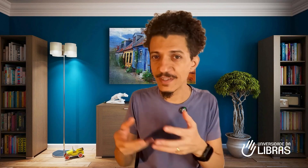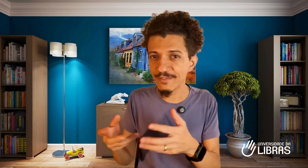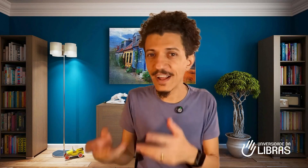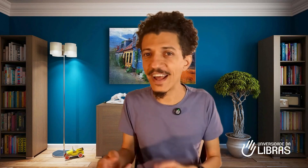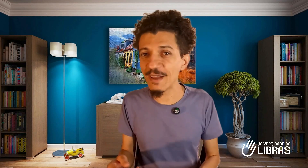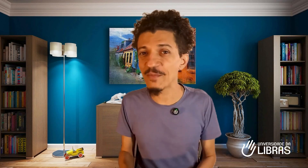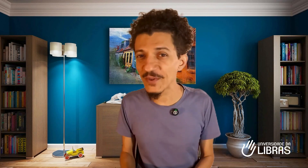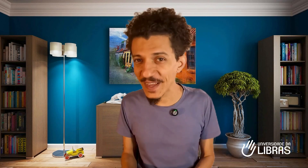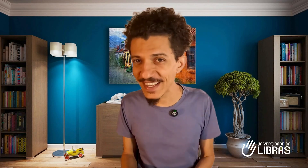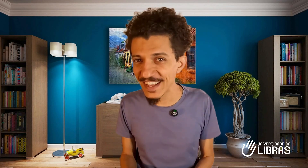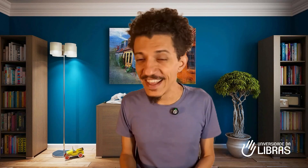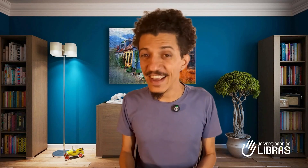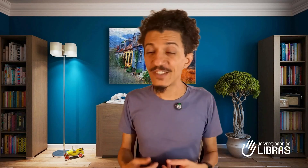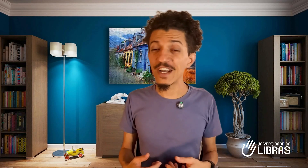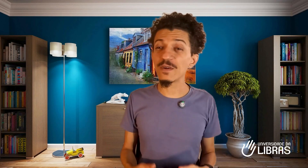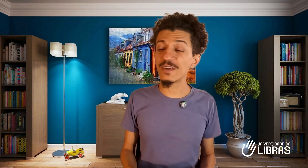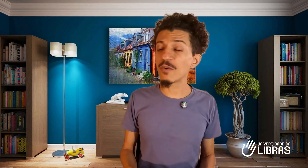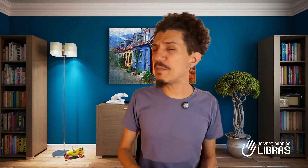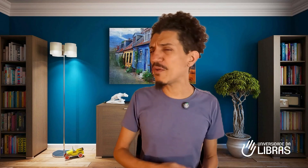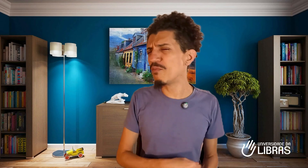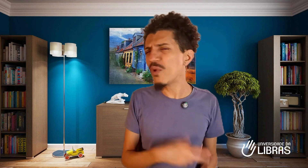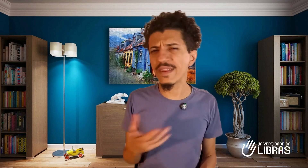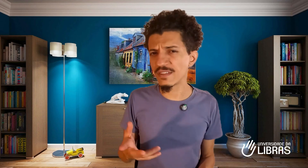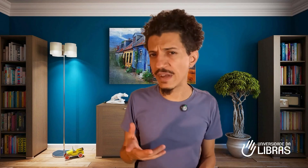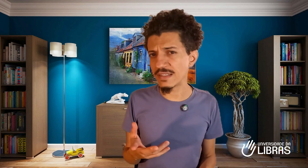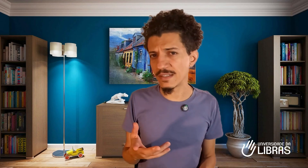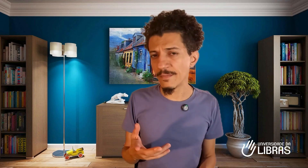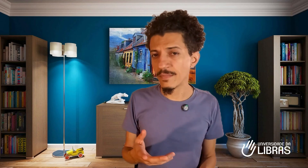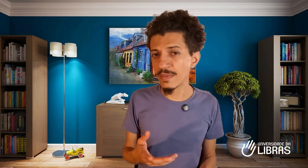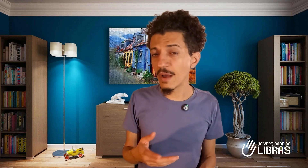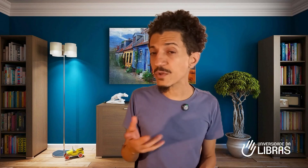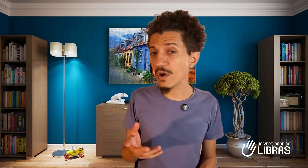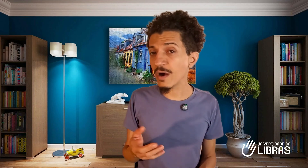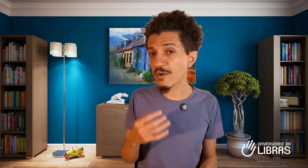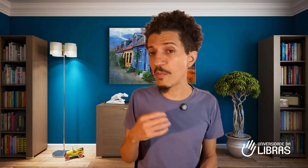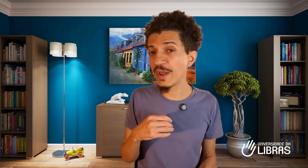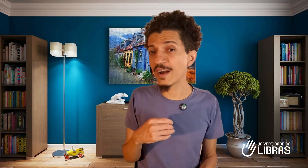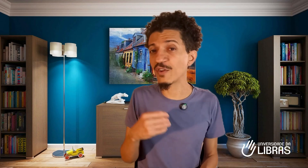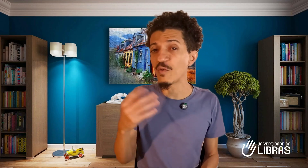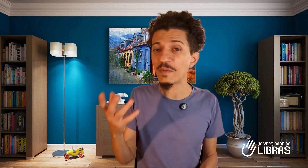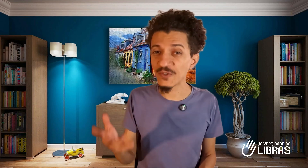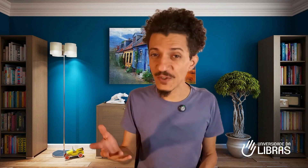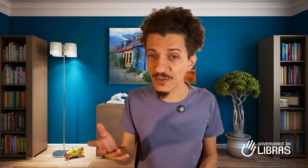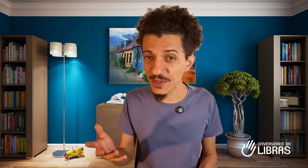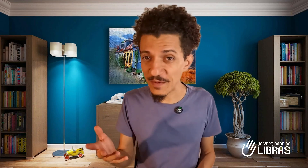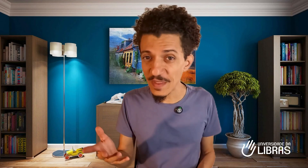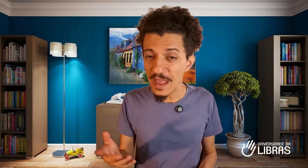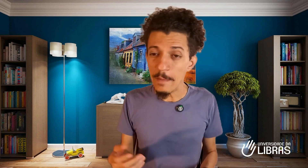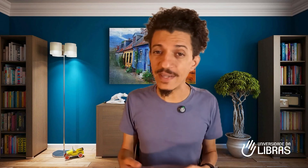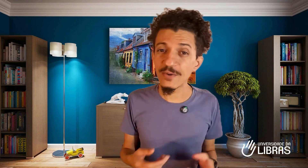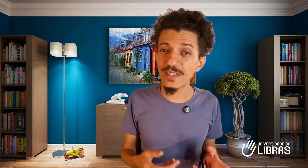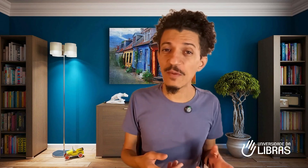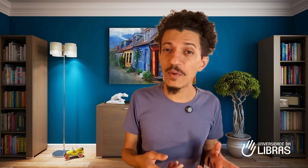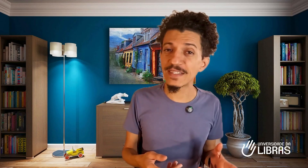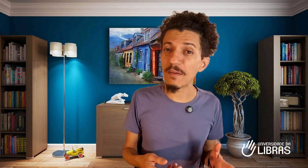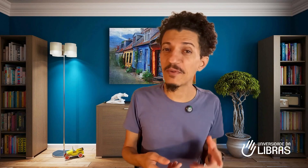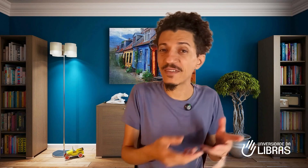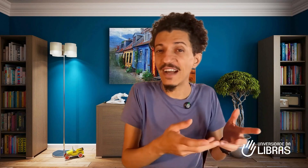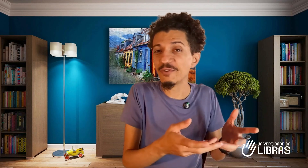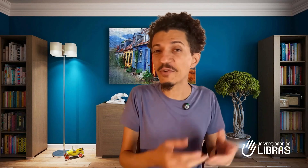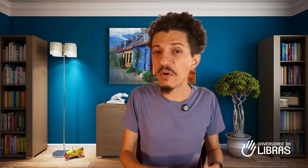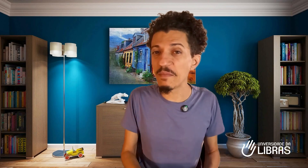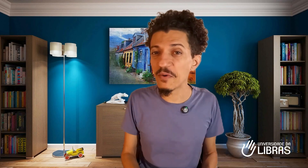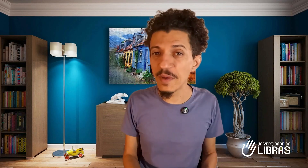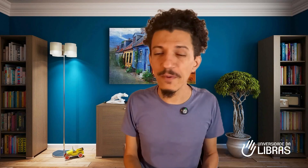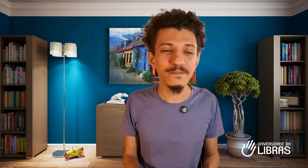do que você falaria em português. Isso já aconteceu comigo muitas vezes. Não só comunicando com uma pessoa surda, mas já aconteceu, por exemplo, de eu